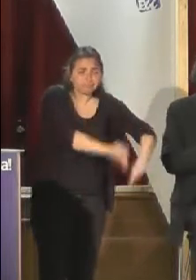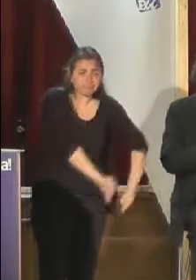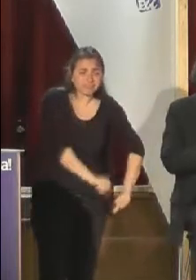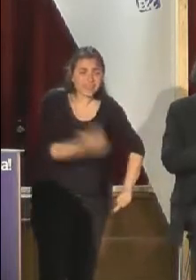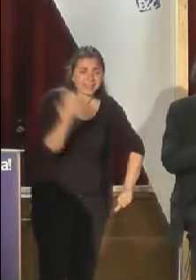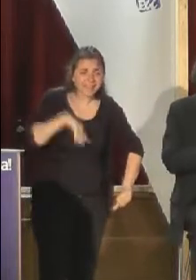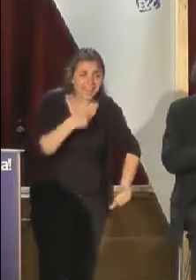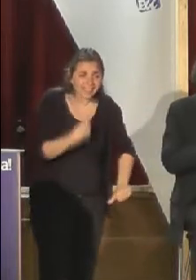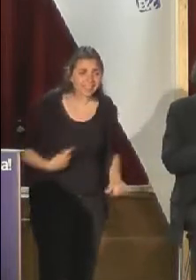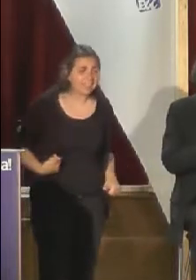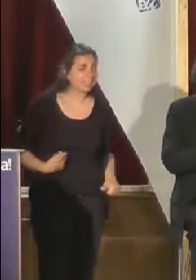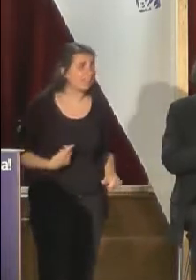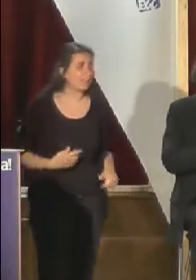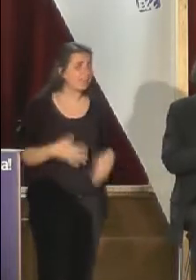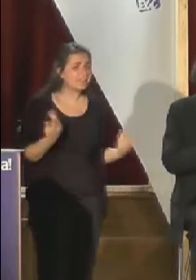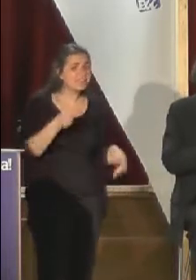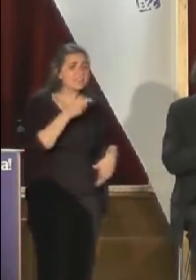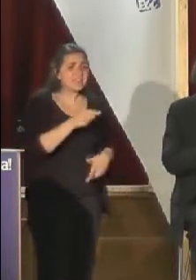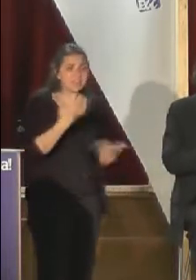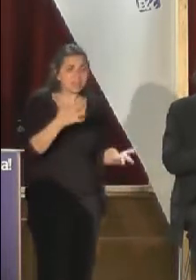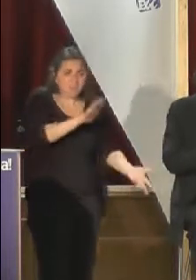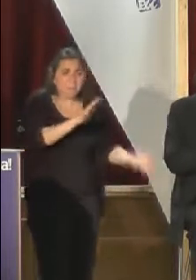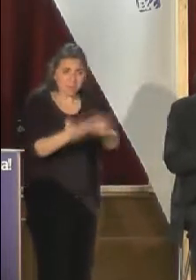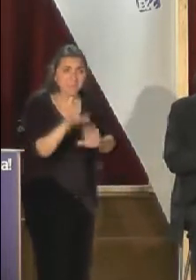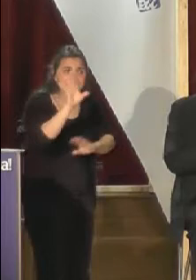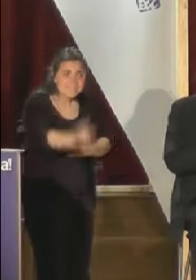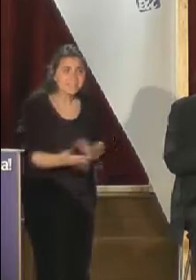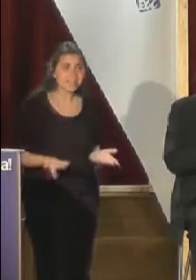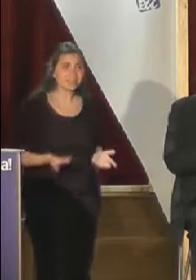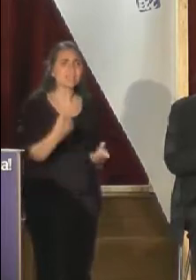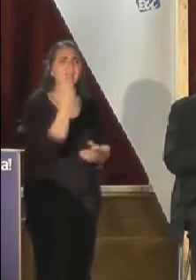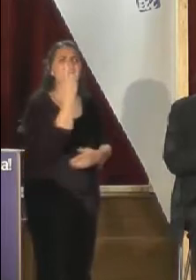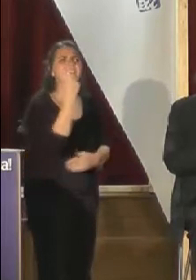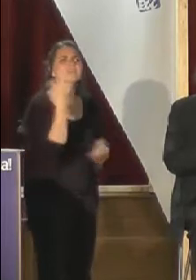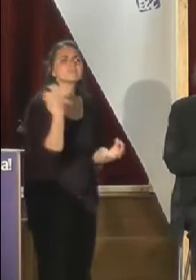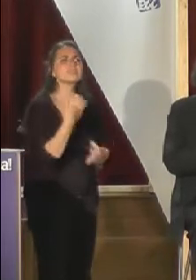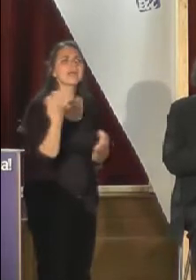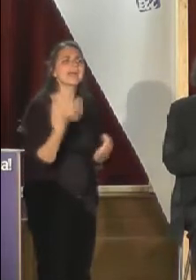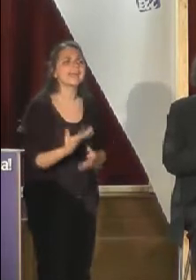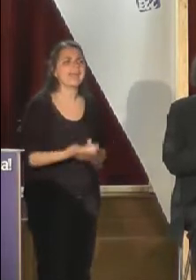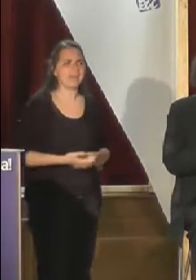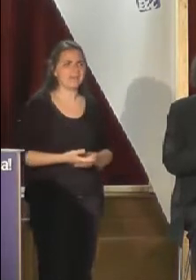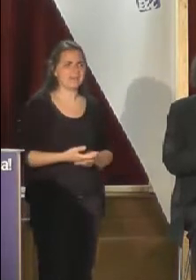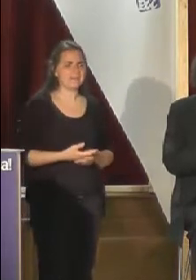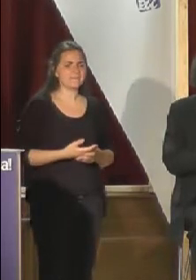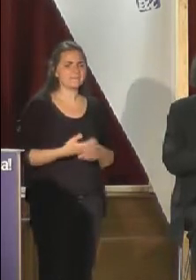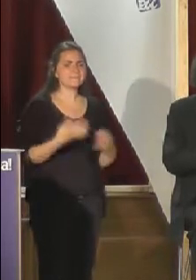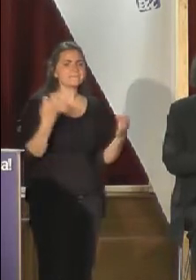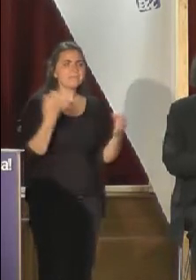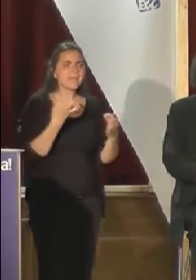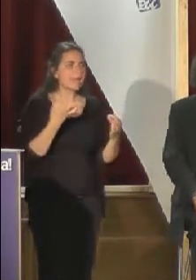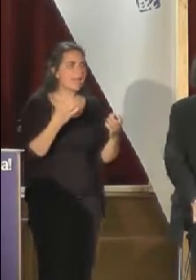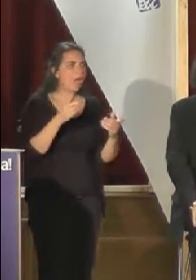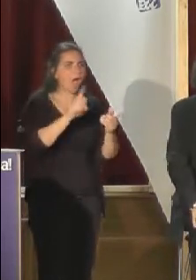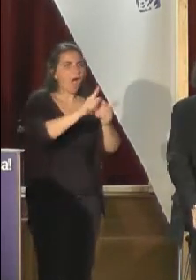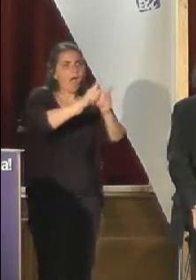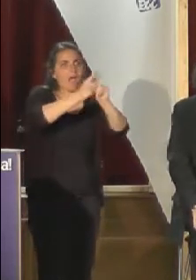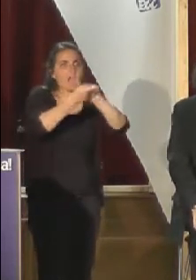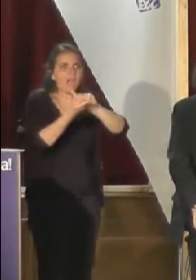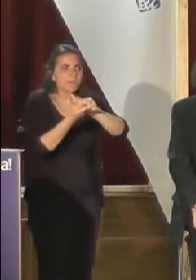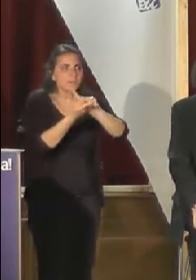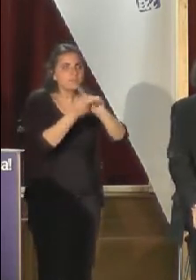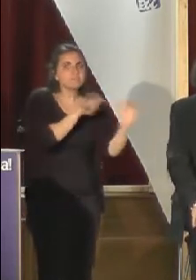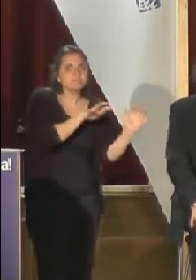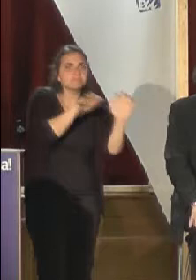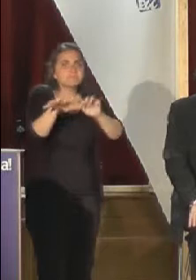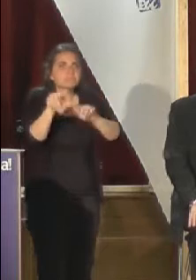Por lo tanto, sí que vai mudar. E o que vai facer falta é que esa mudanza sexa de verdade, non un cambio de inquilinos, simplemente